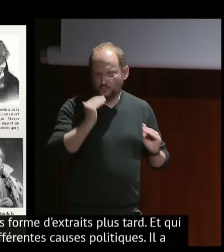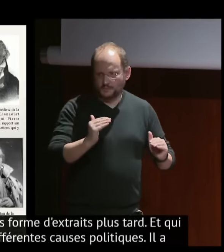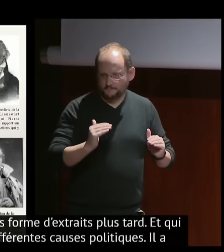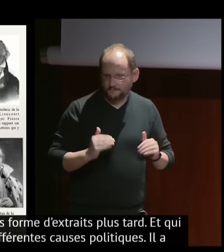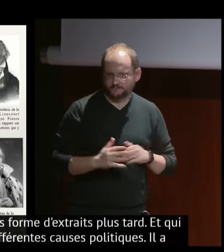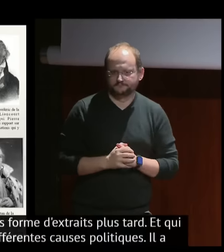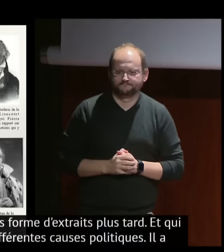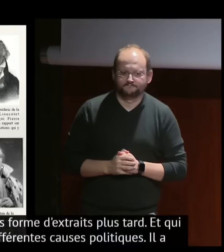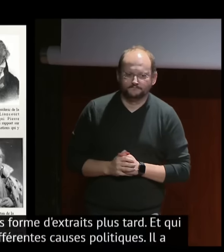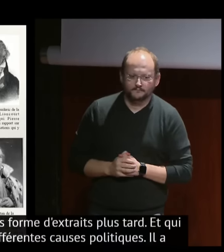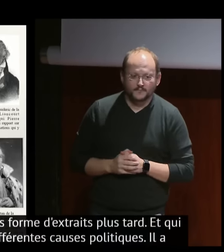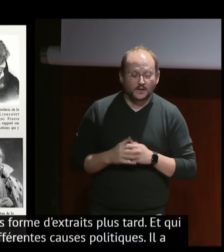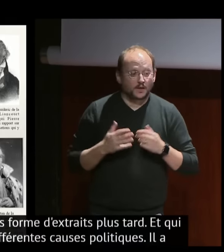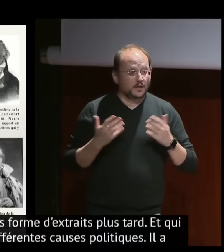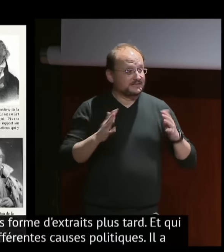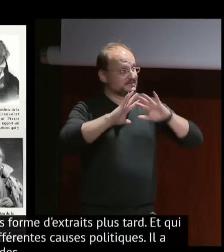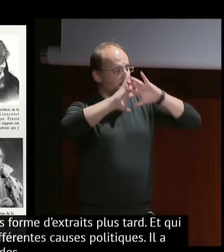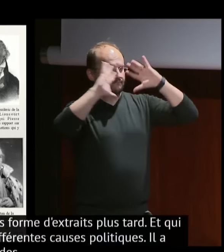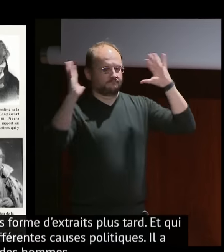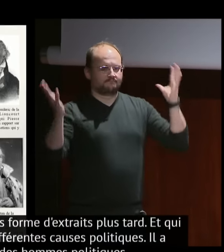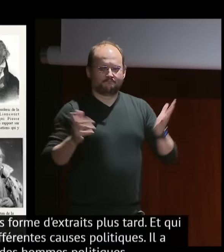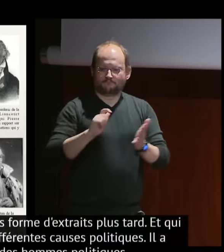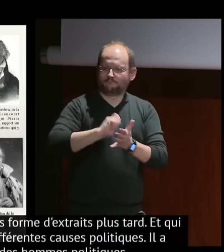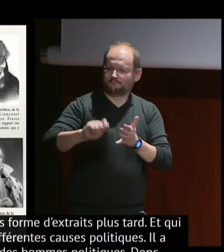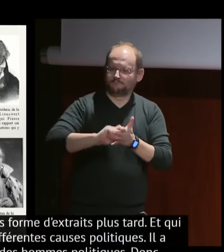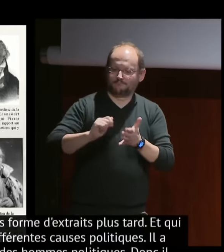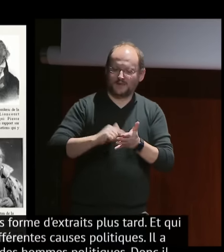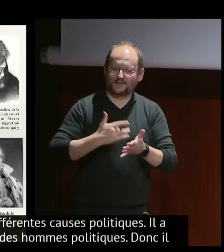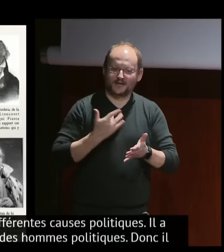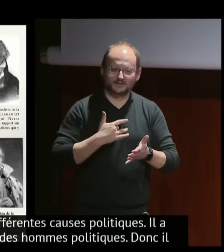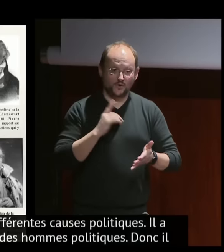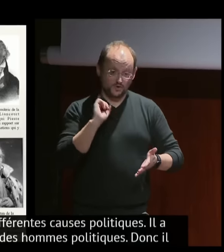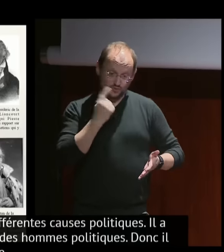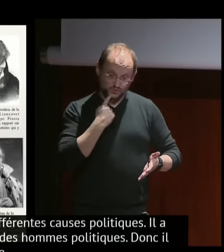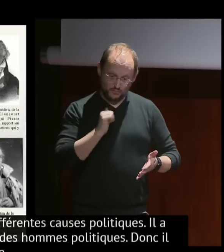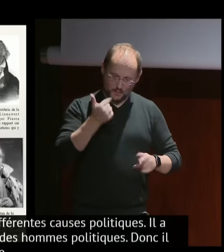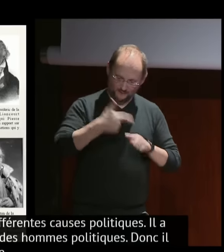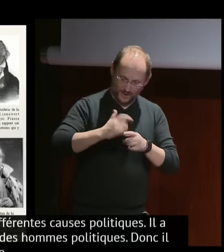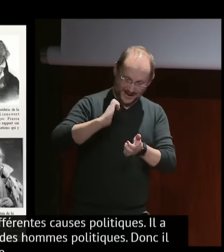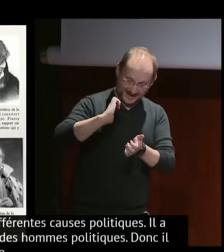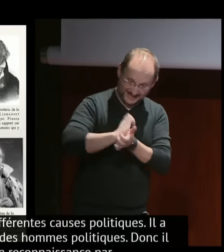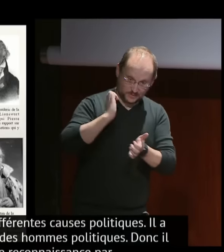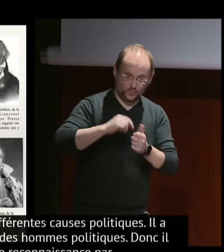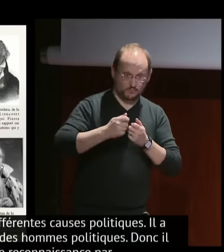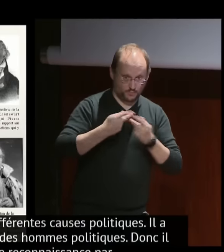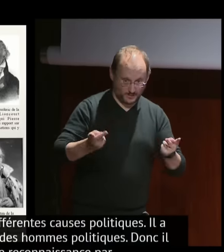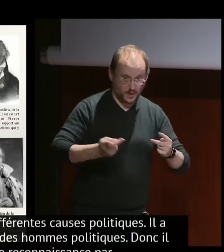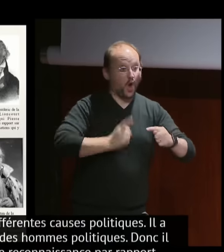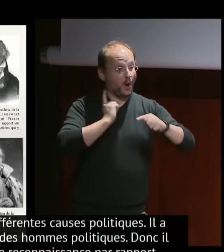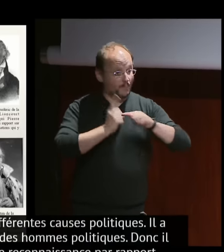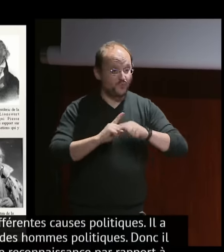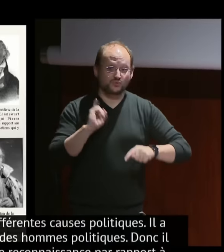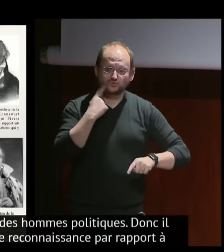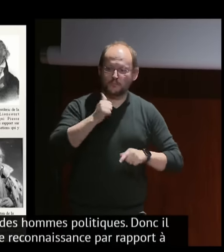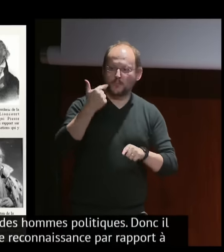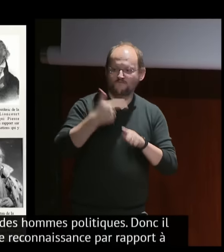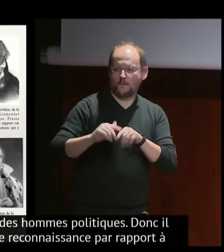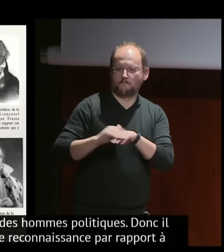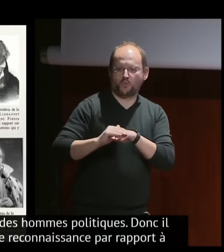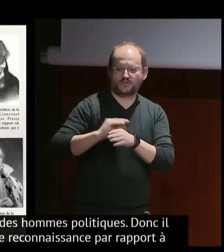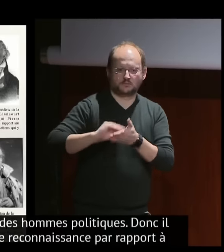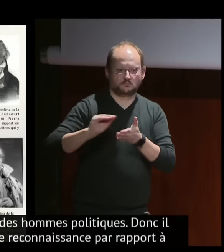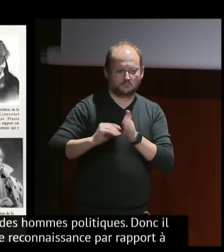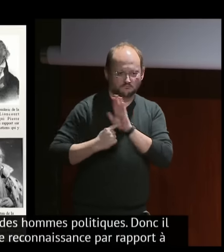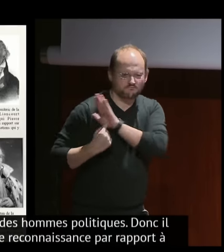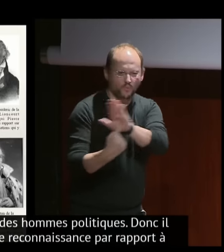dans des débats par des hommes politiques. Donc Desloges avait quand même une certaine reconnaissance par rapport à ses écrits. Donc encore une fois, l'intérêt de Desloges,